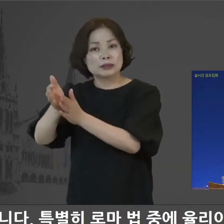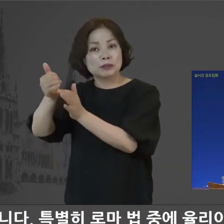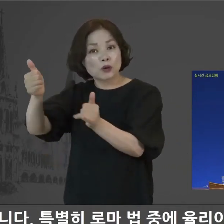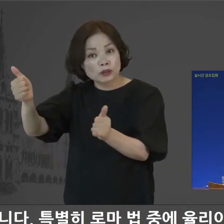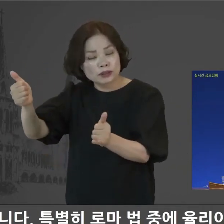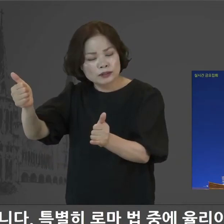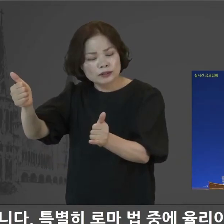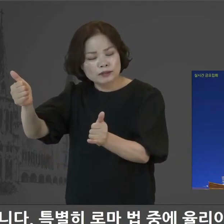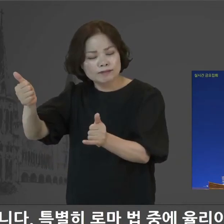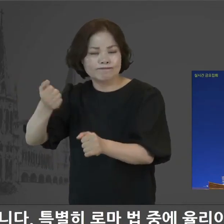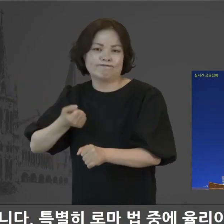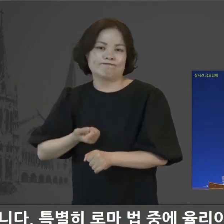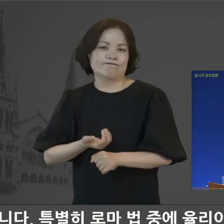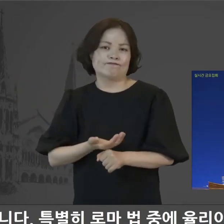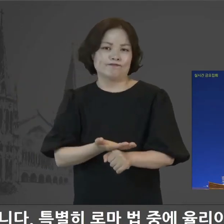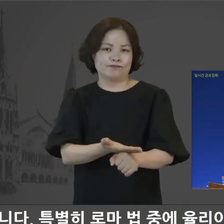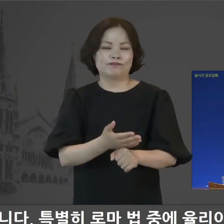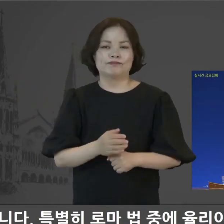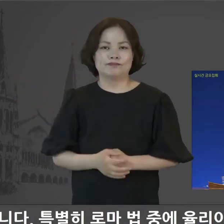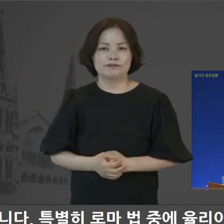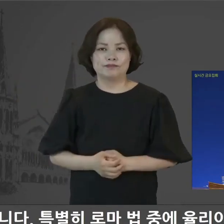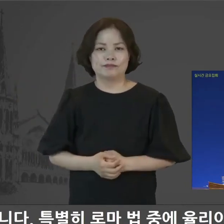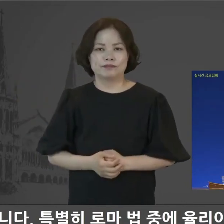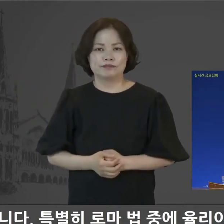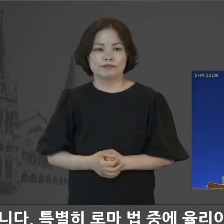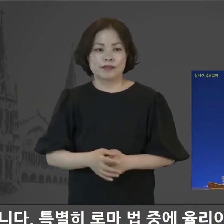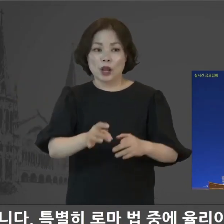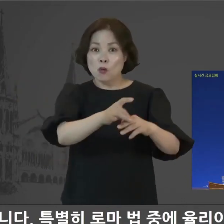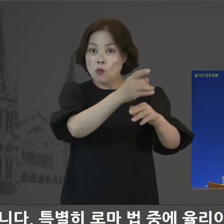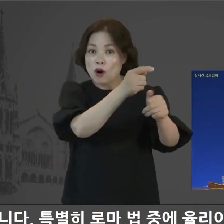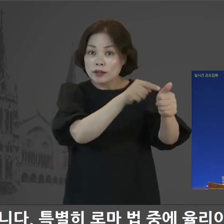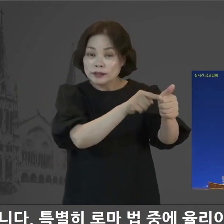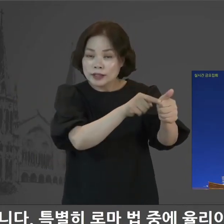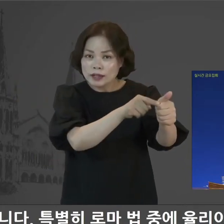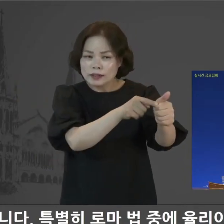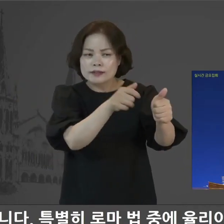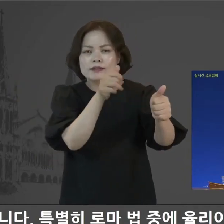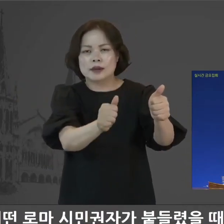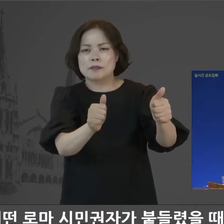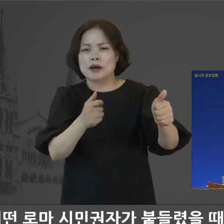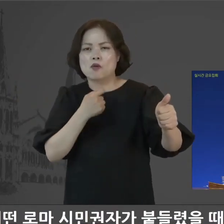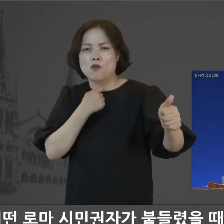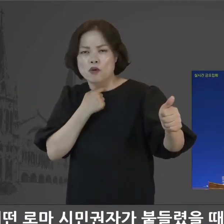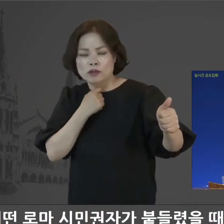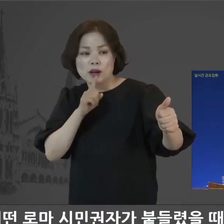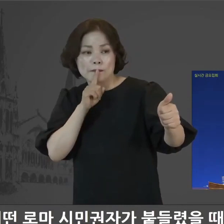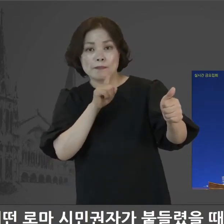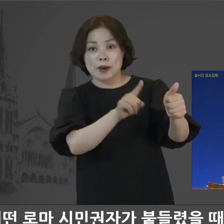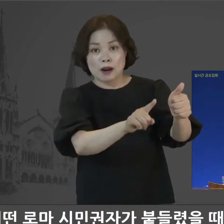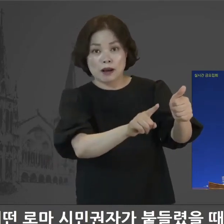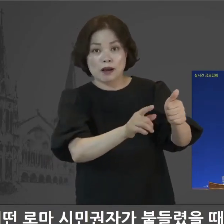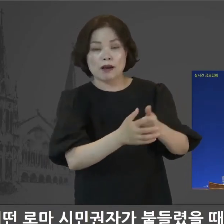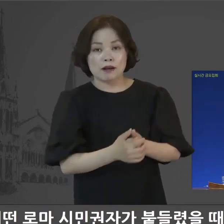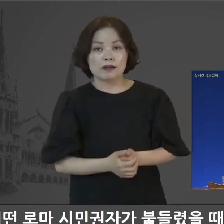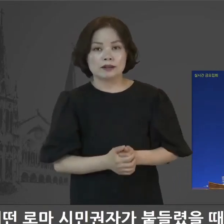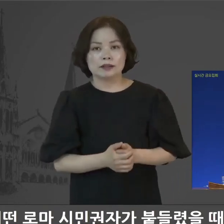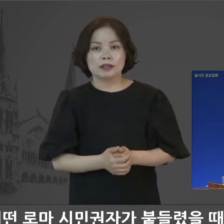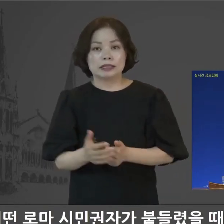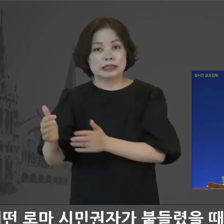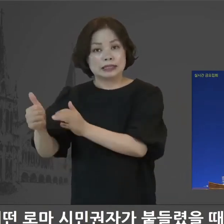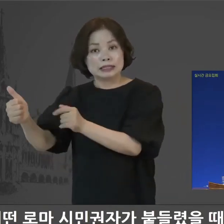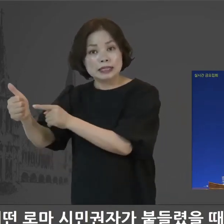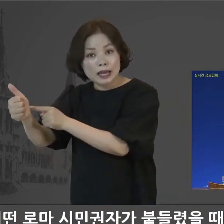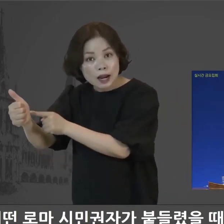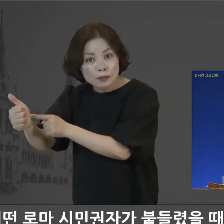것을 알리고 황제에게 재판받겠다고 얘기하면 이